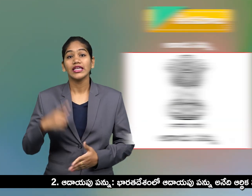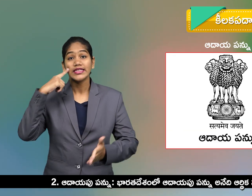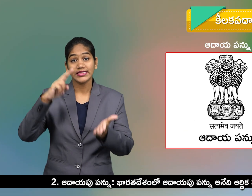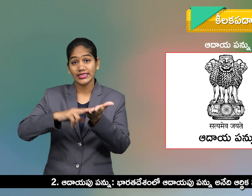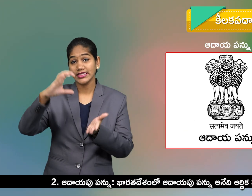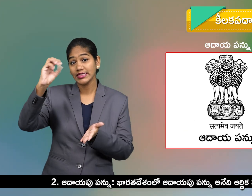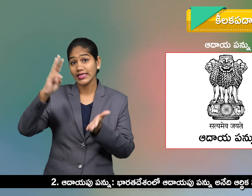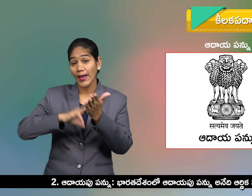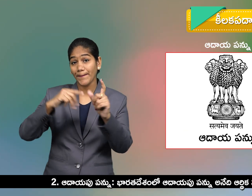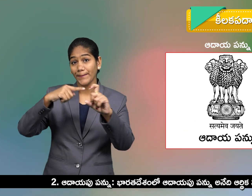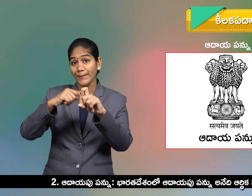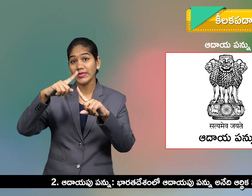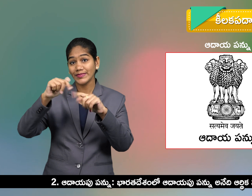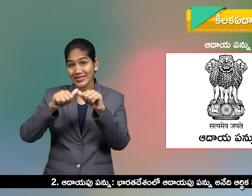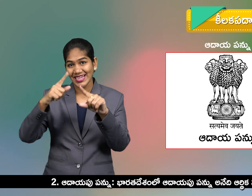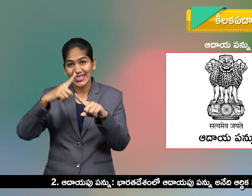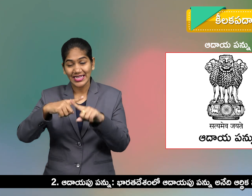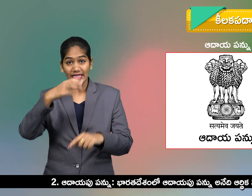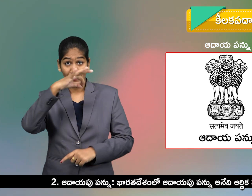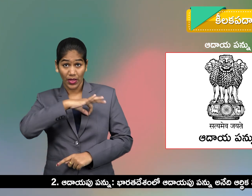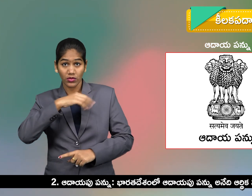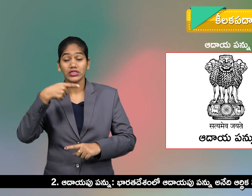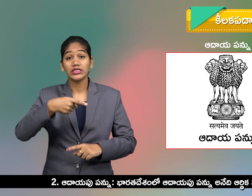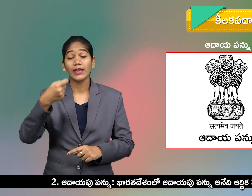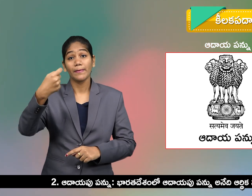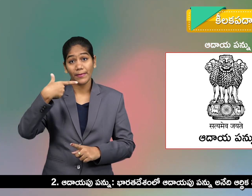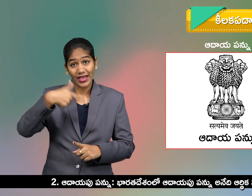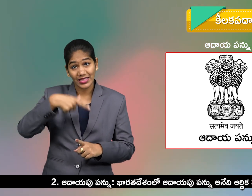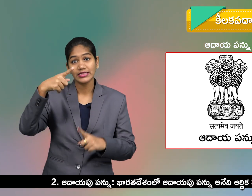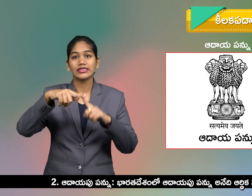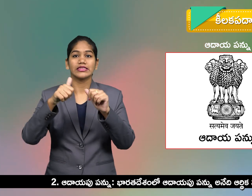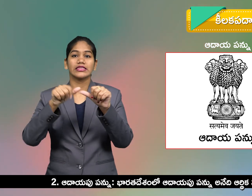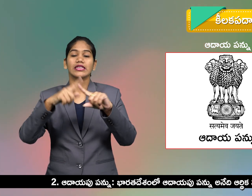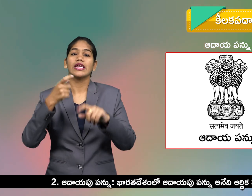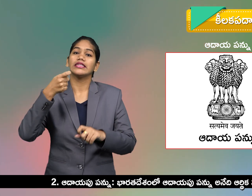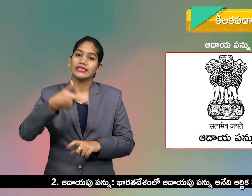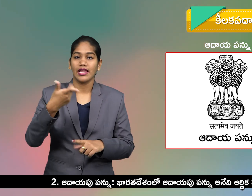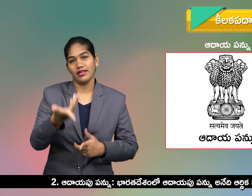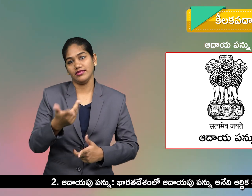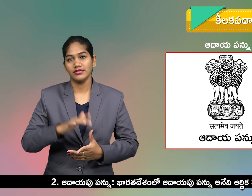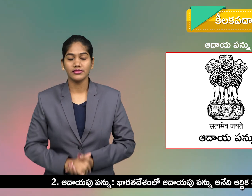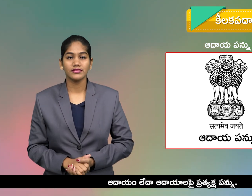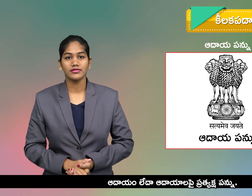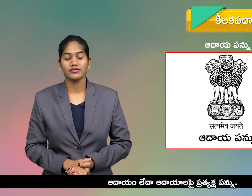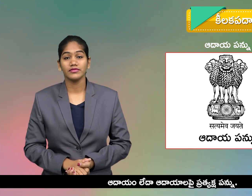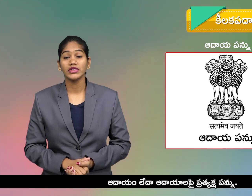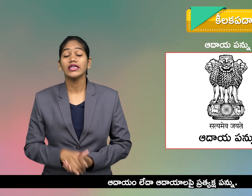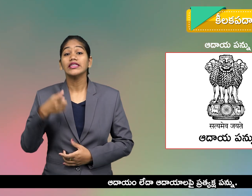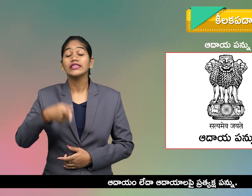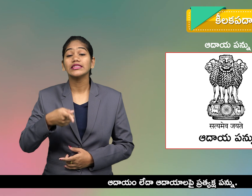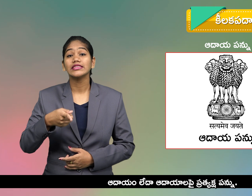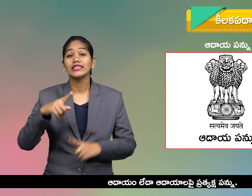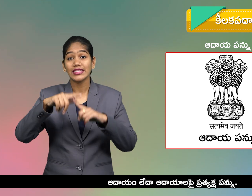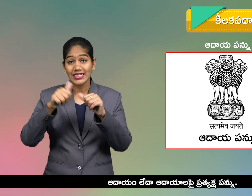2. ఆదాయపు పన్ను. భారతదేశంలో ఆదాయపు పన్ను అనేది ఆర్థిక సంవత్సరంలో ఆదాయం